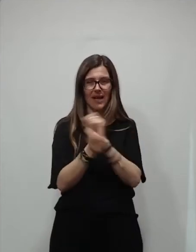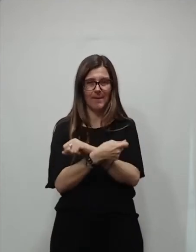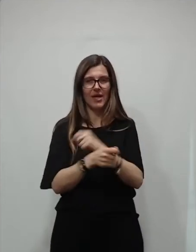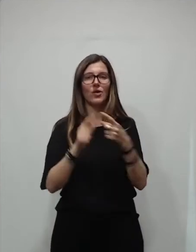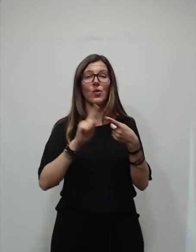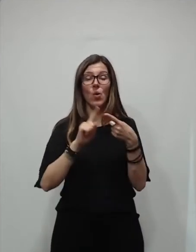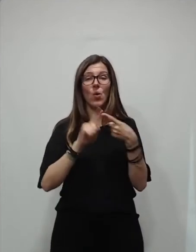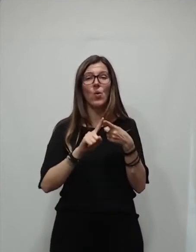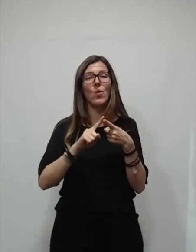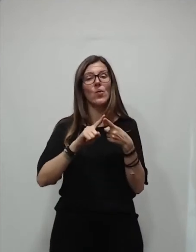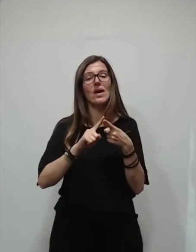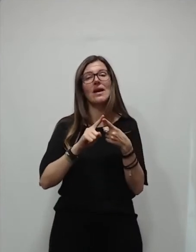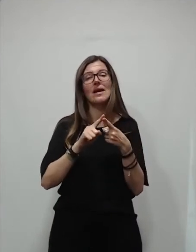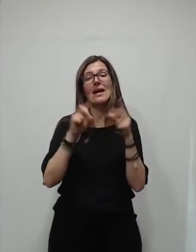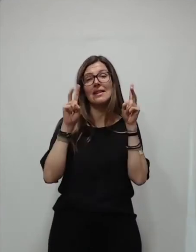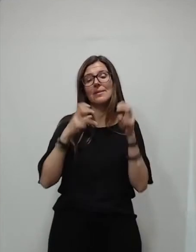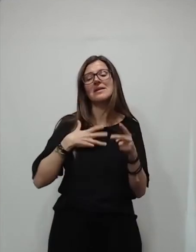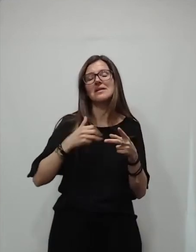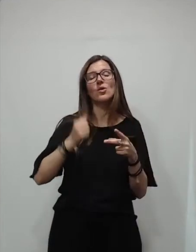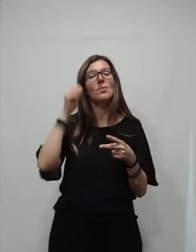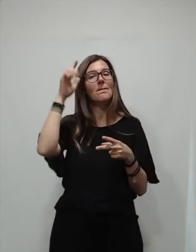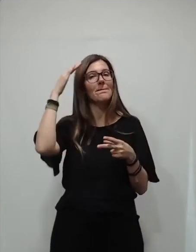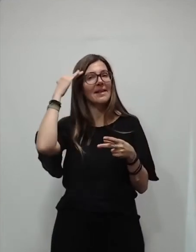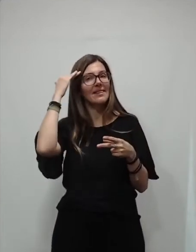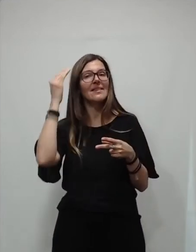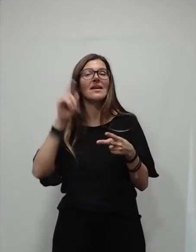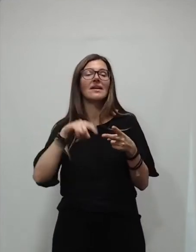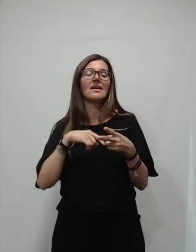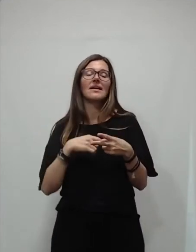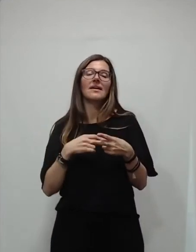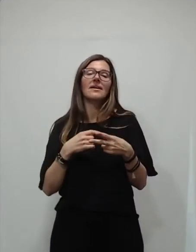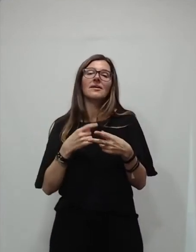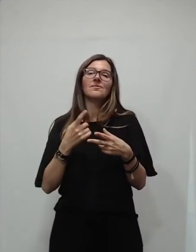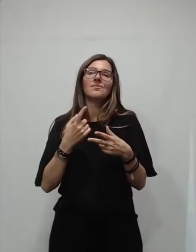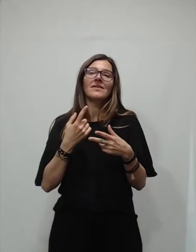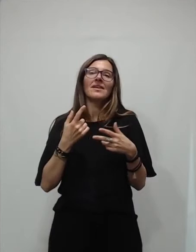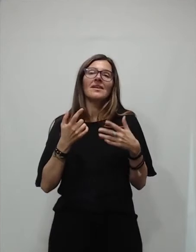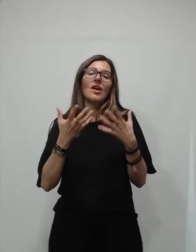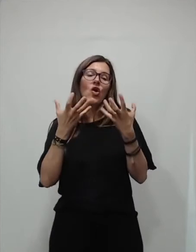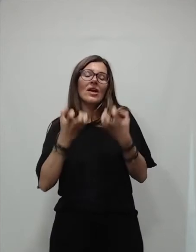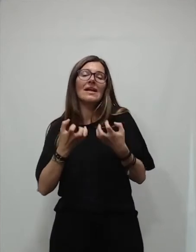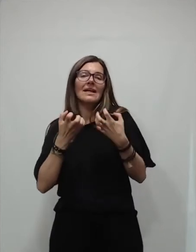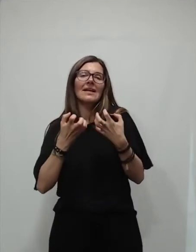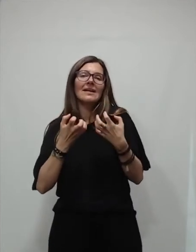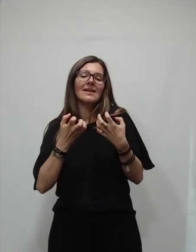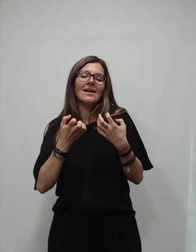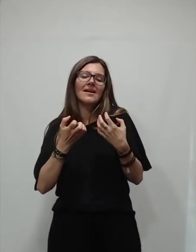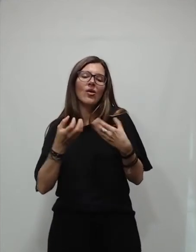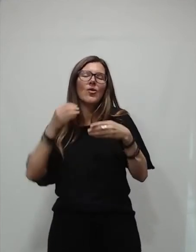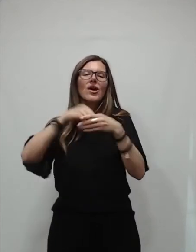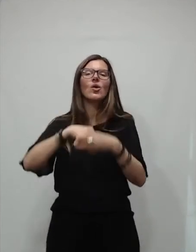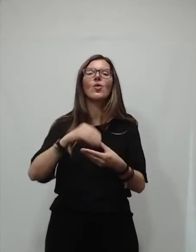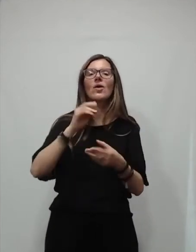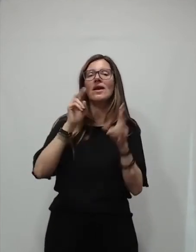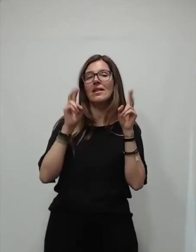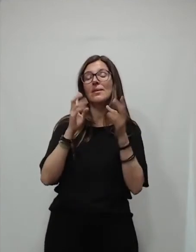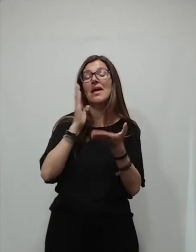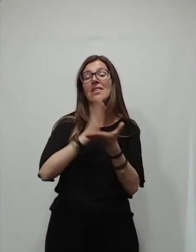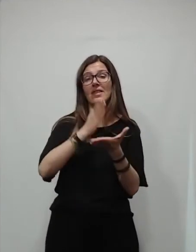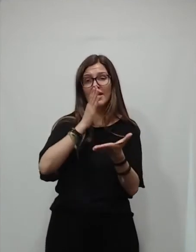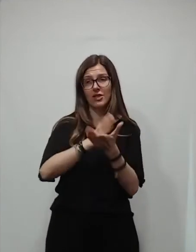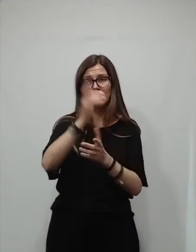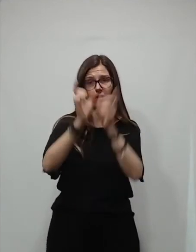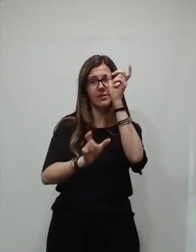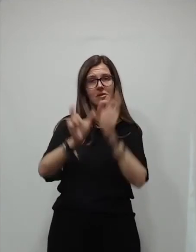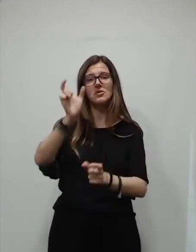hacer, un paso hacia la materialización del paradigma de derechos de las personas con